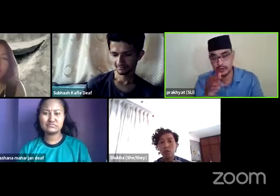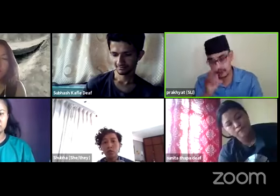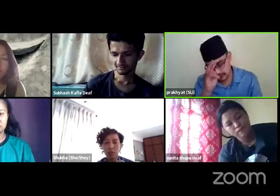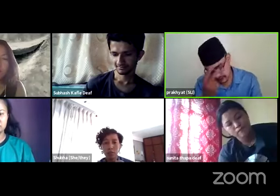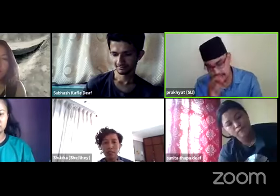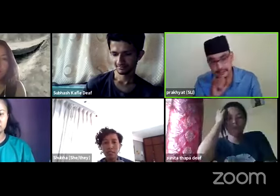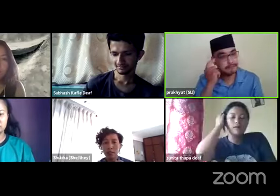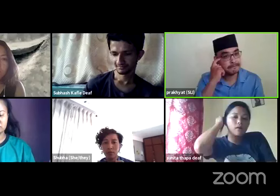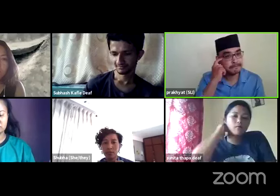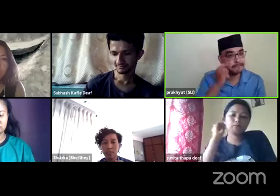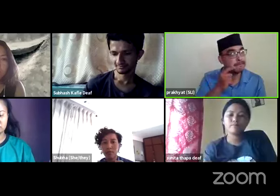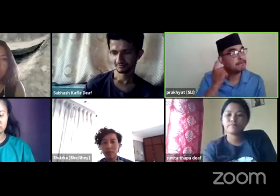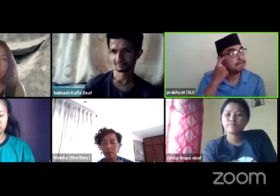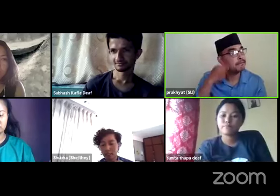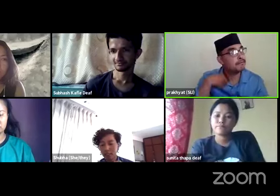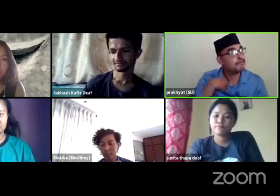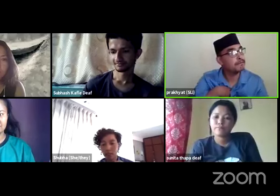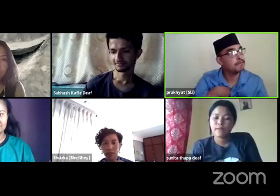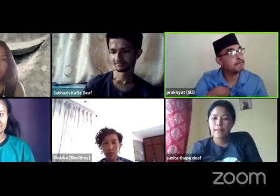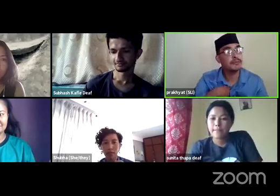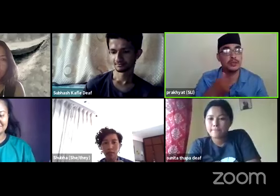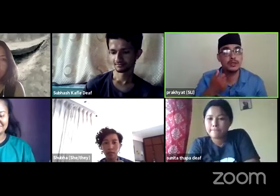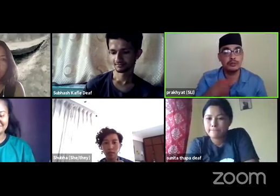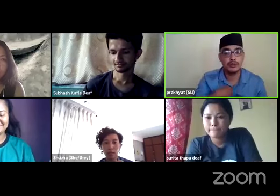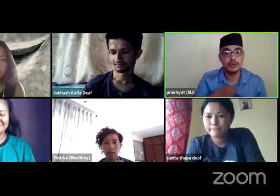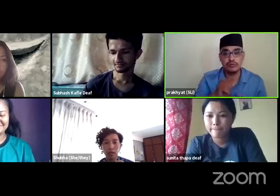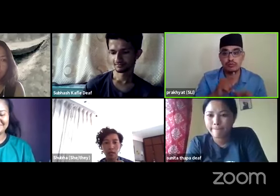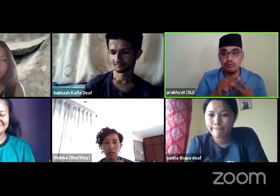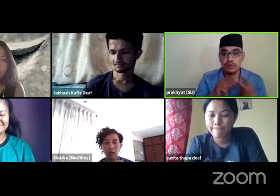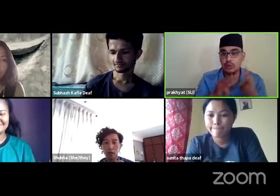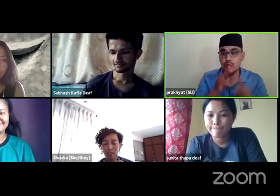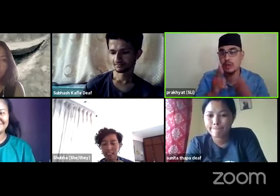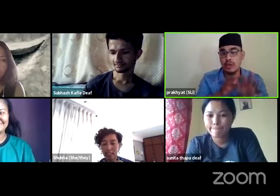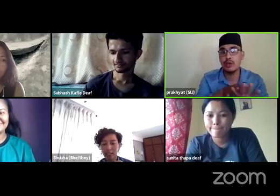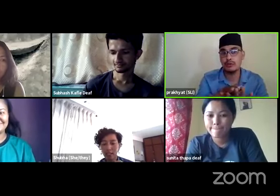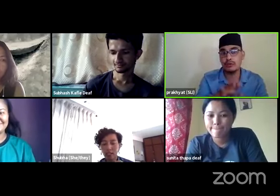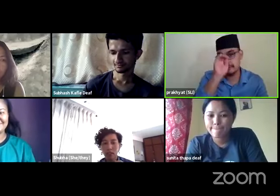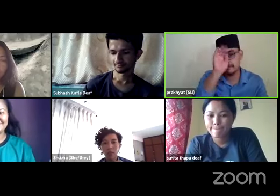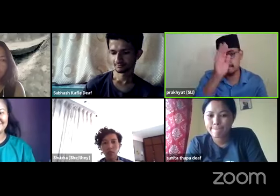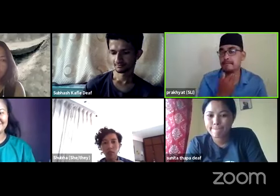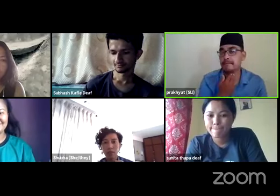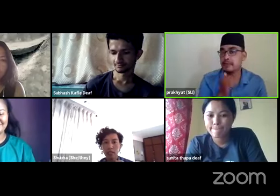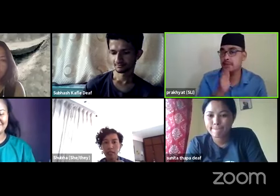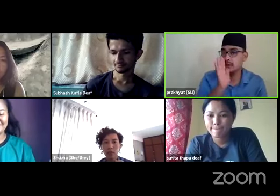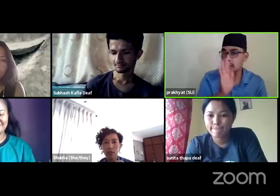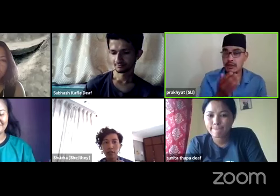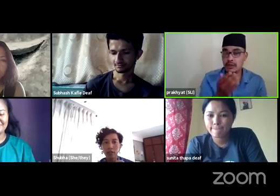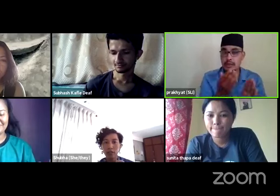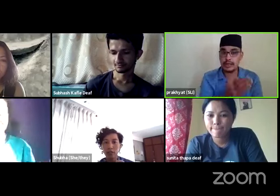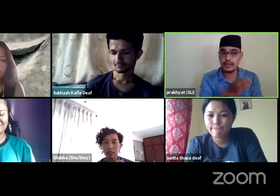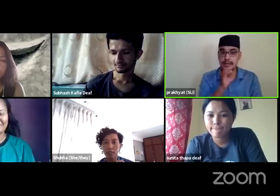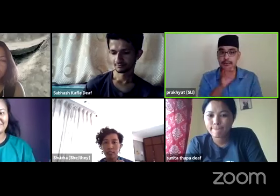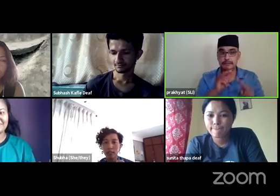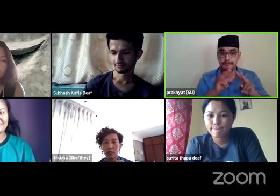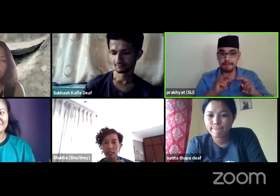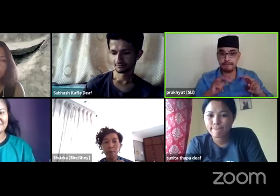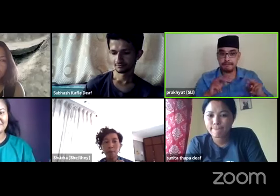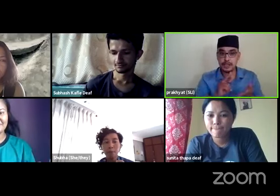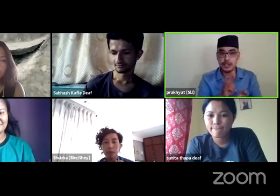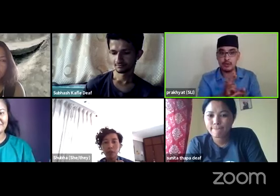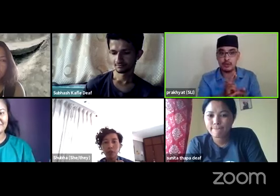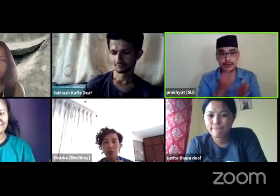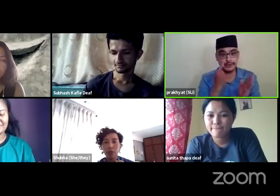तपाईँहरूले प्रश्न सोचिराख्नु हुन्जेलसम्म म चाहिँ एक दुईवटा कुराहरू भन्न चाहेँ। यो जुन अघि मैले अध्ययन जुन प्रेजेन्ट